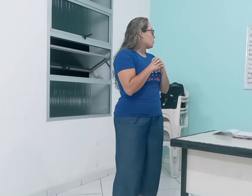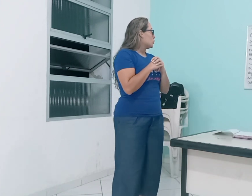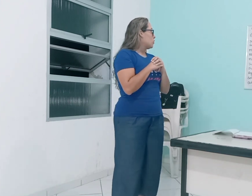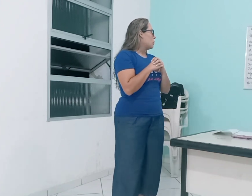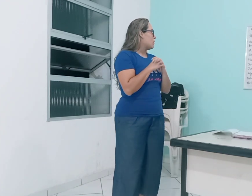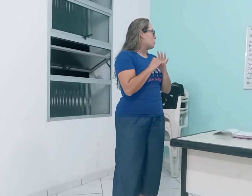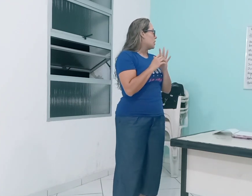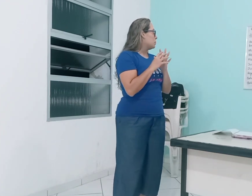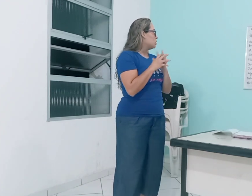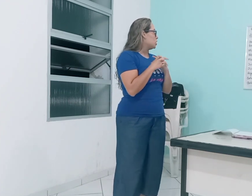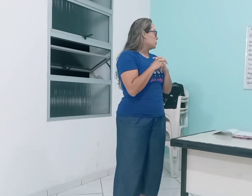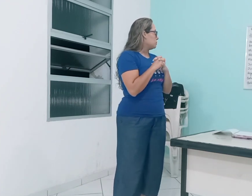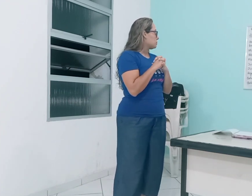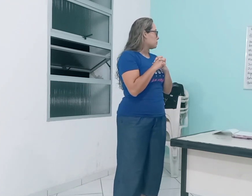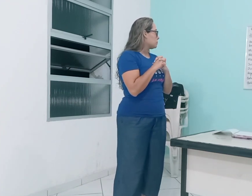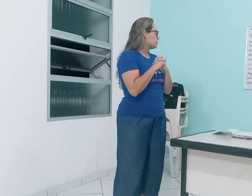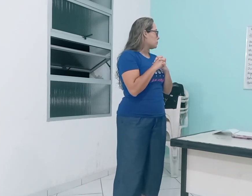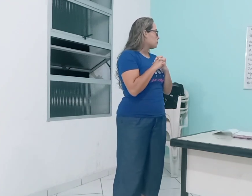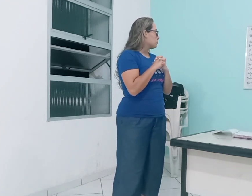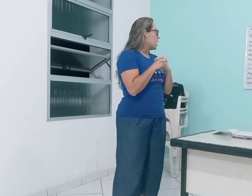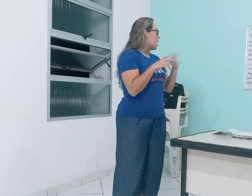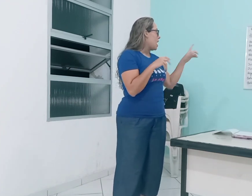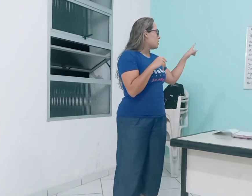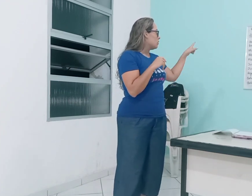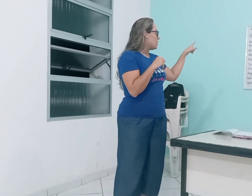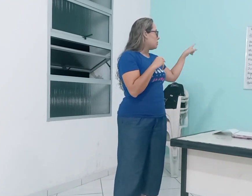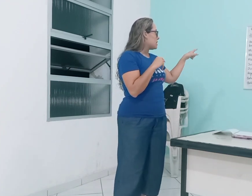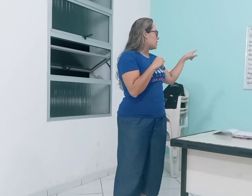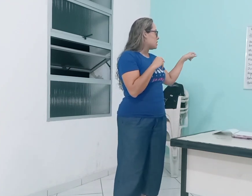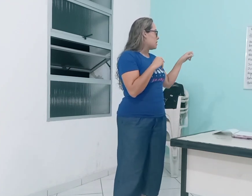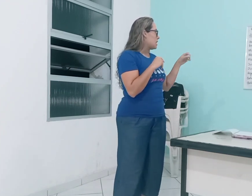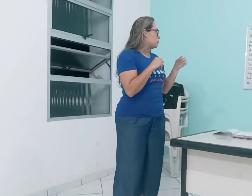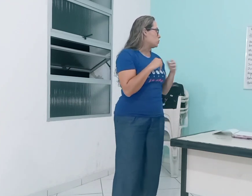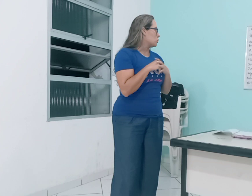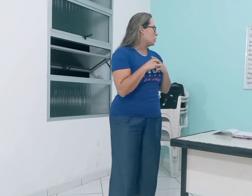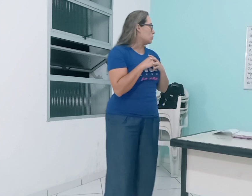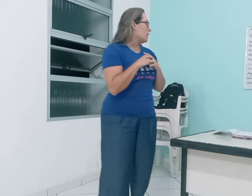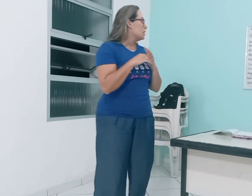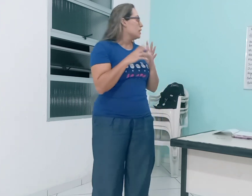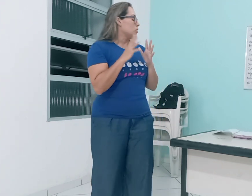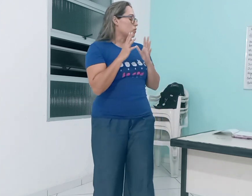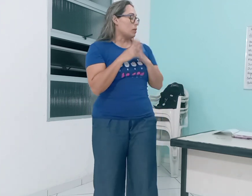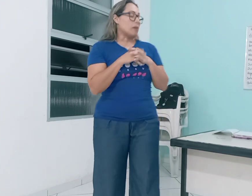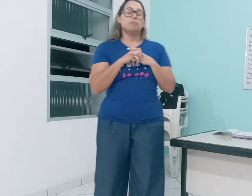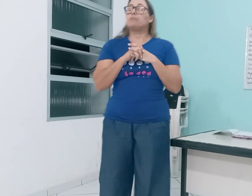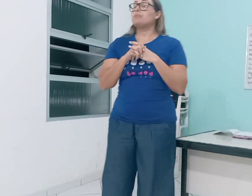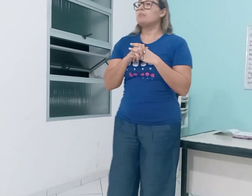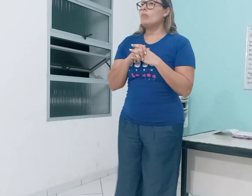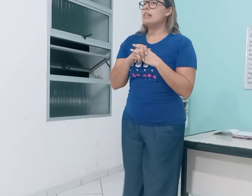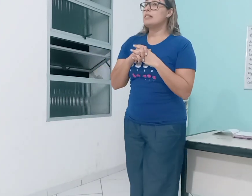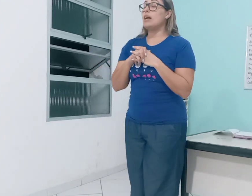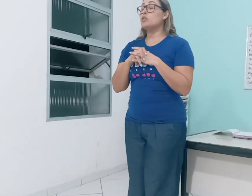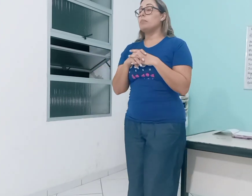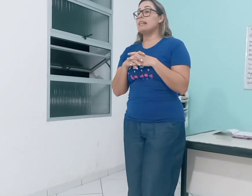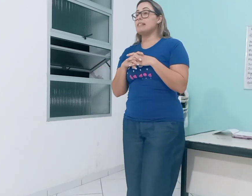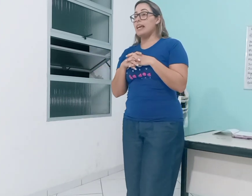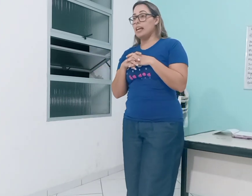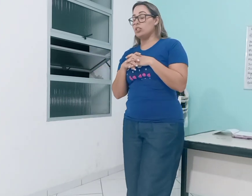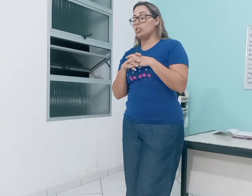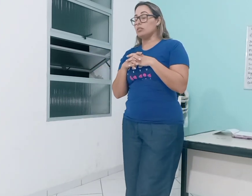Vamos lá, vamos repetir. Não falei presente, passado, futuro não, né? Então vamos lá. Sinal de presente, olha